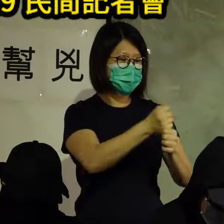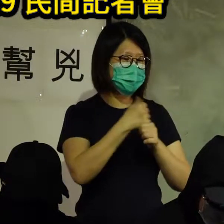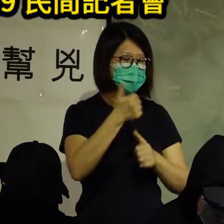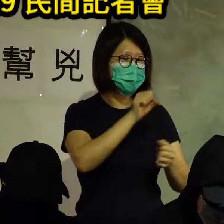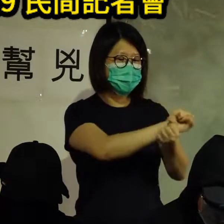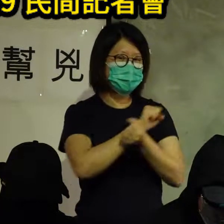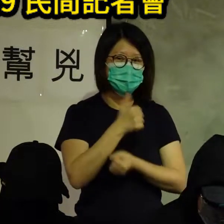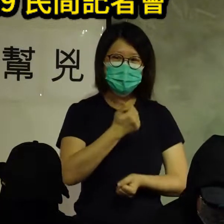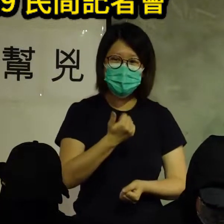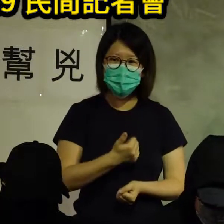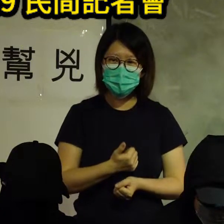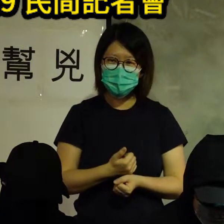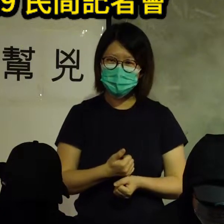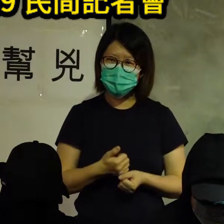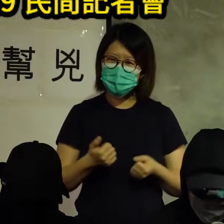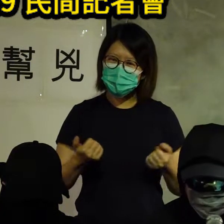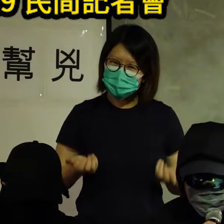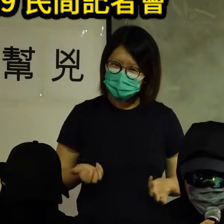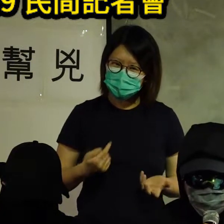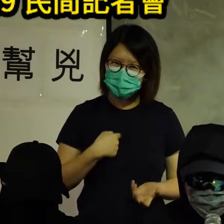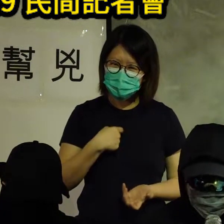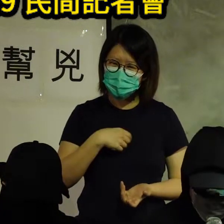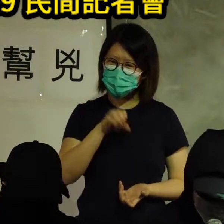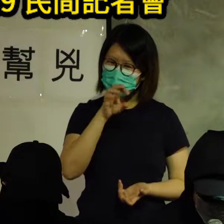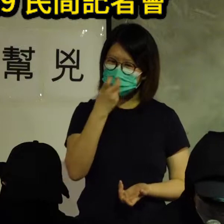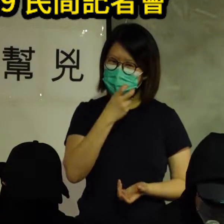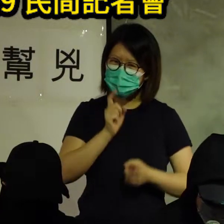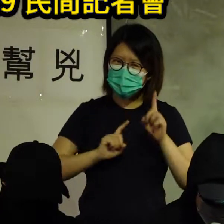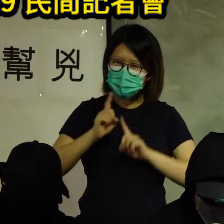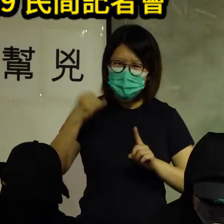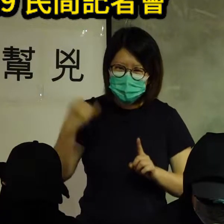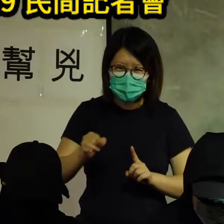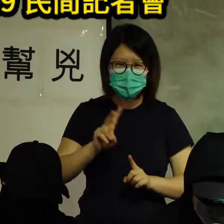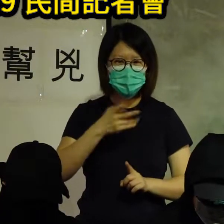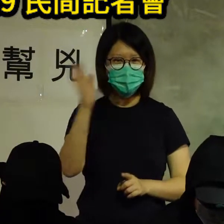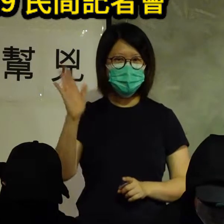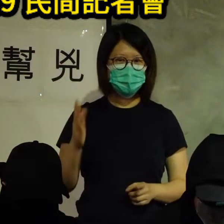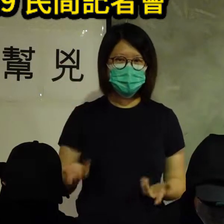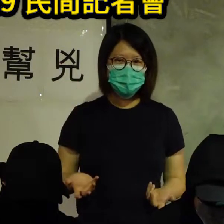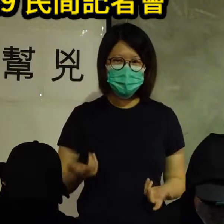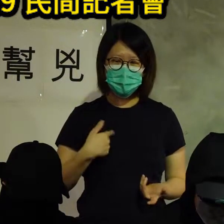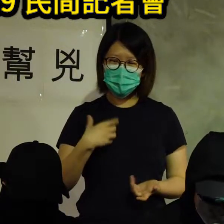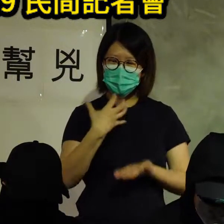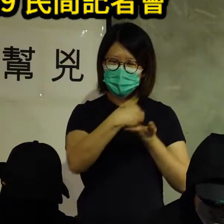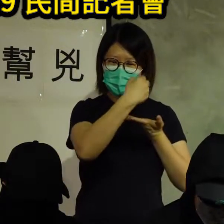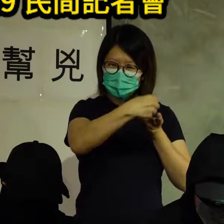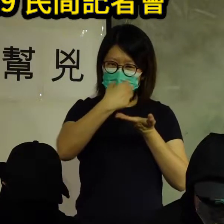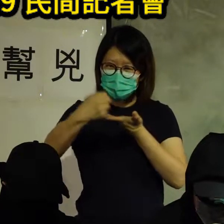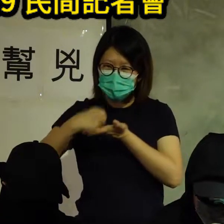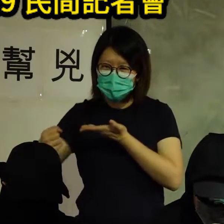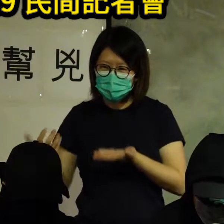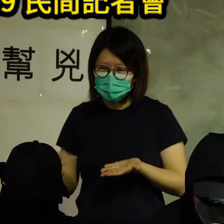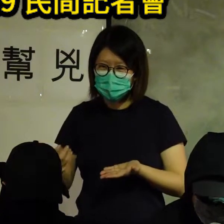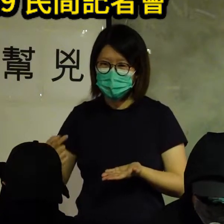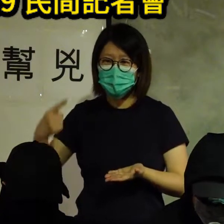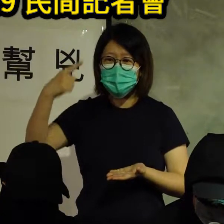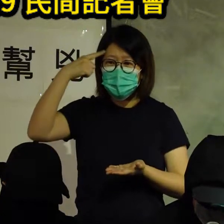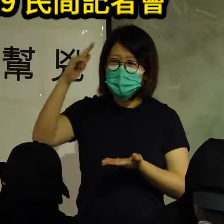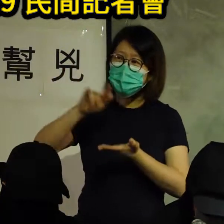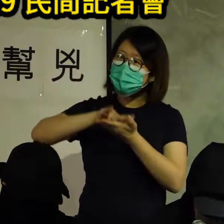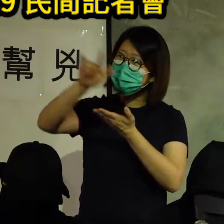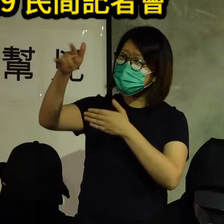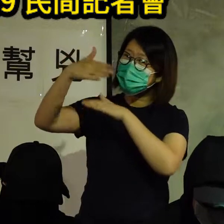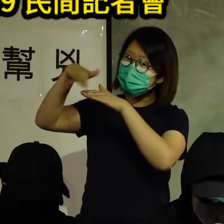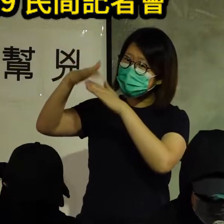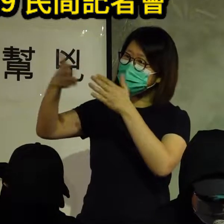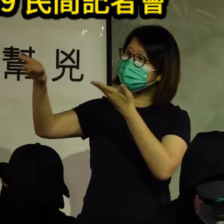警方借用國際社會熟悉的字眼誤滅香港人的行徒意圖在外國執法